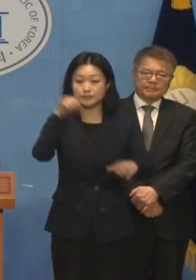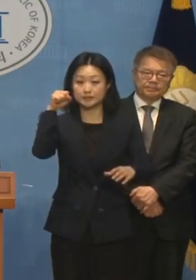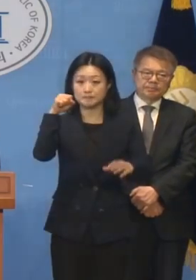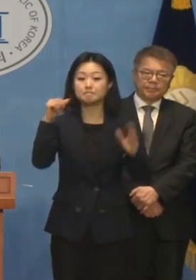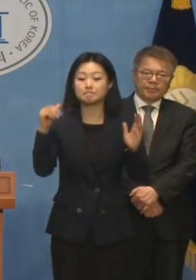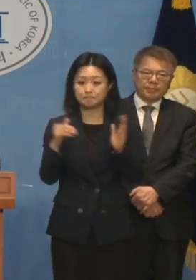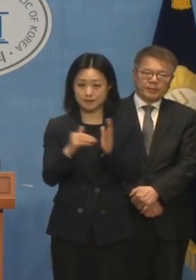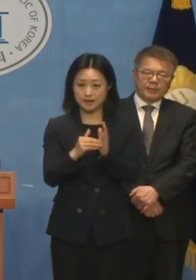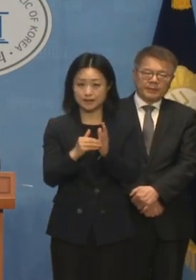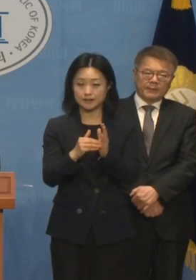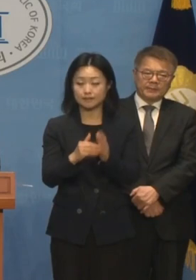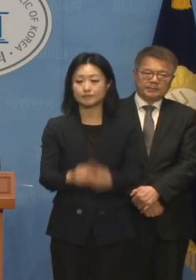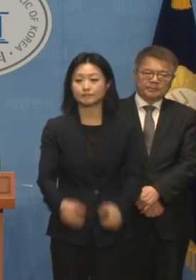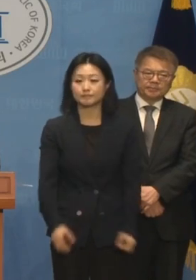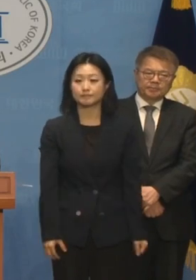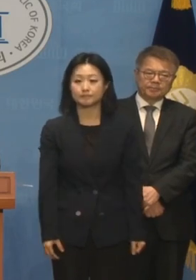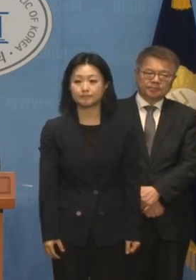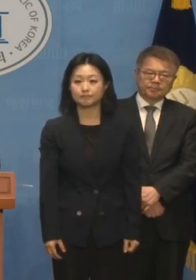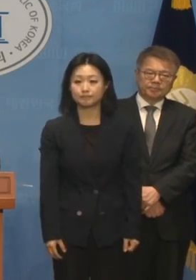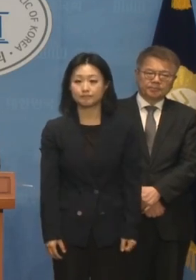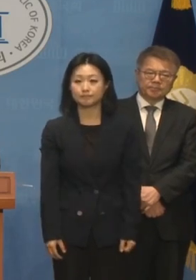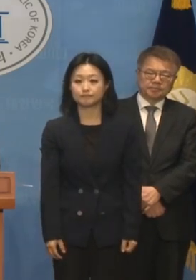추출 선정하였습니다.